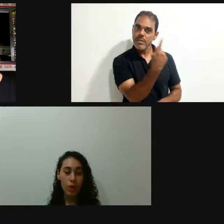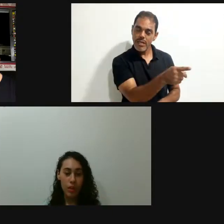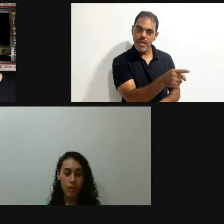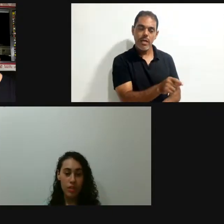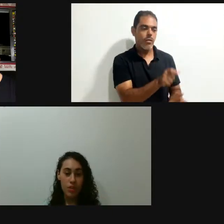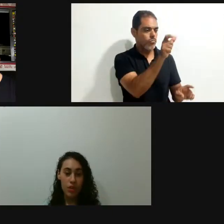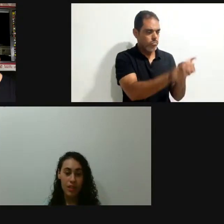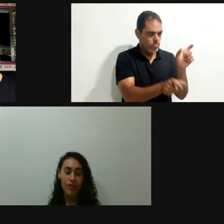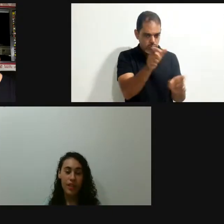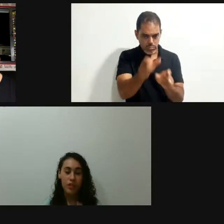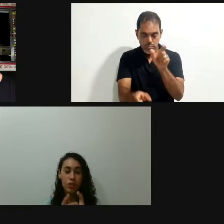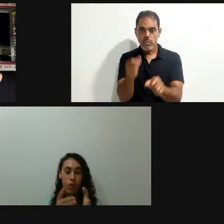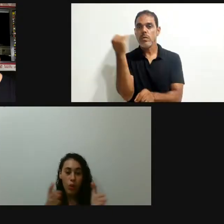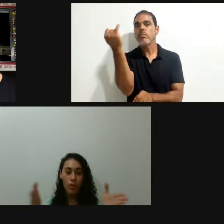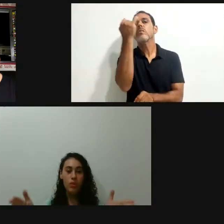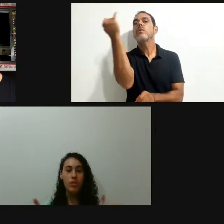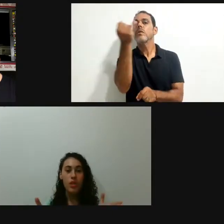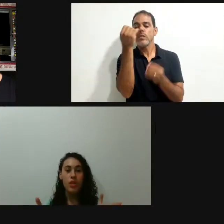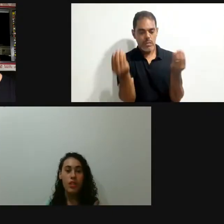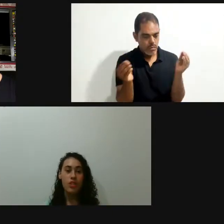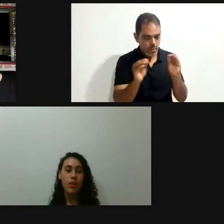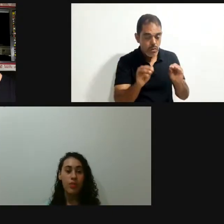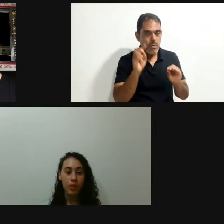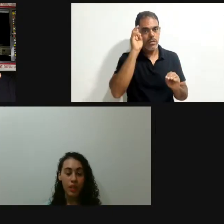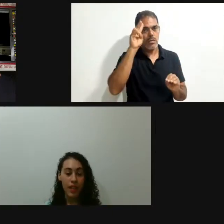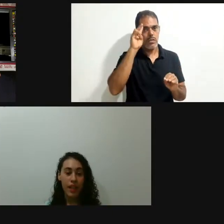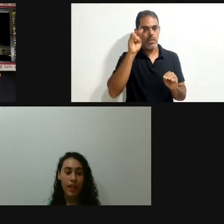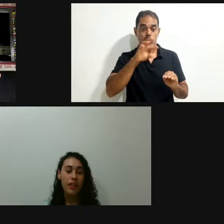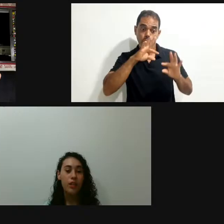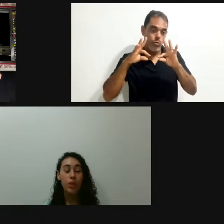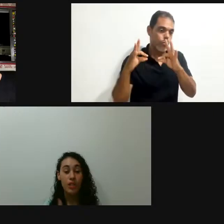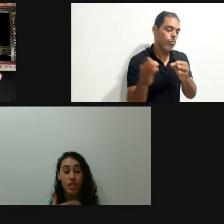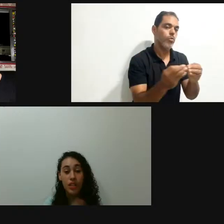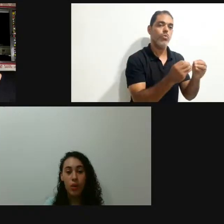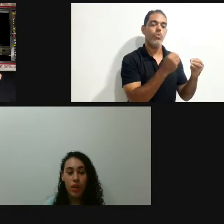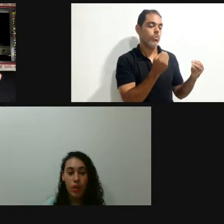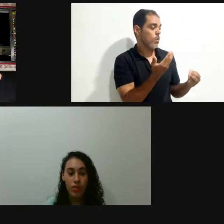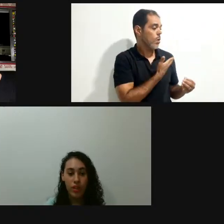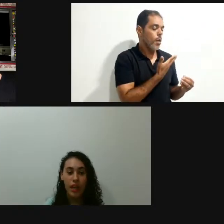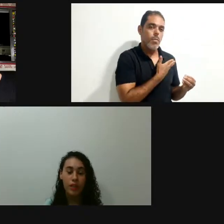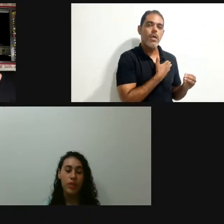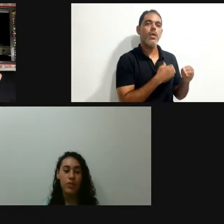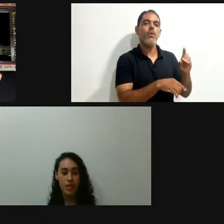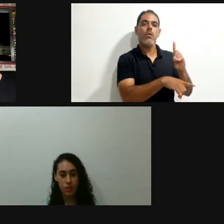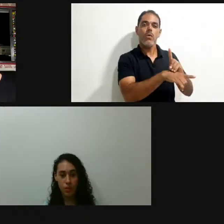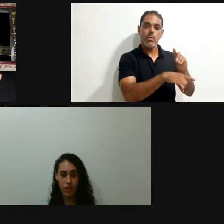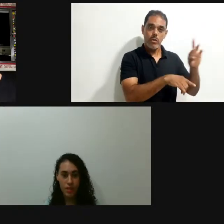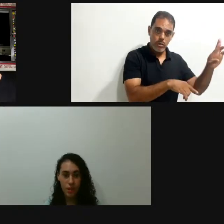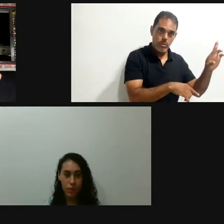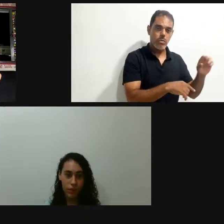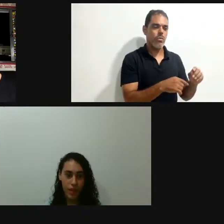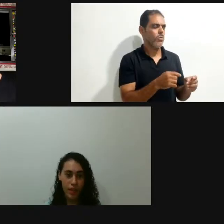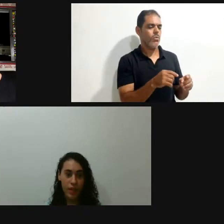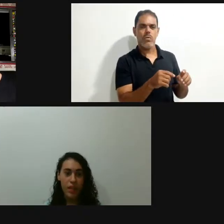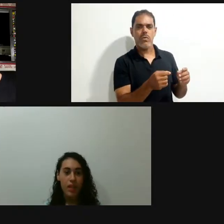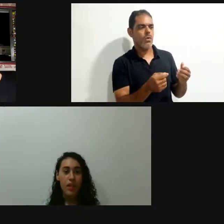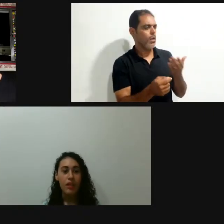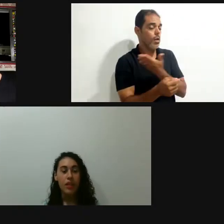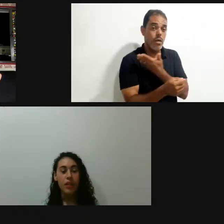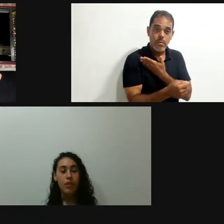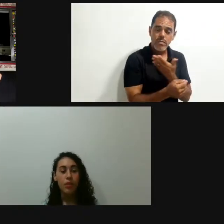muito importantes na história. Na verdade, todos que estão em volta dela, tanto a diretora do orfanato, que vocês vão conhecer quando